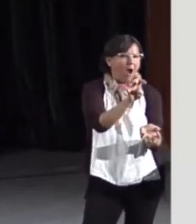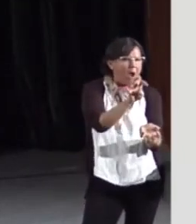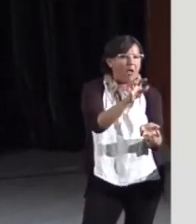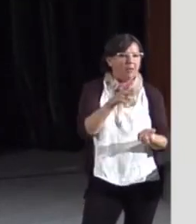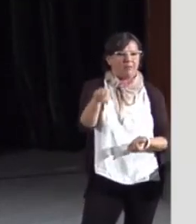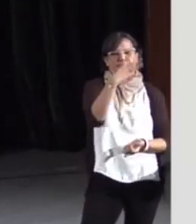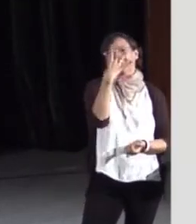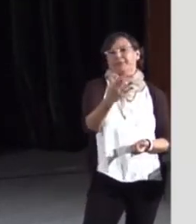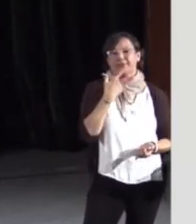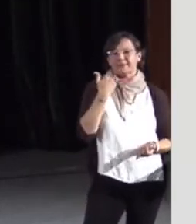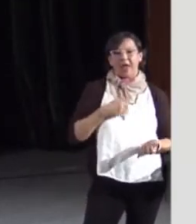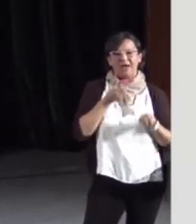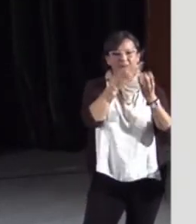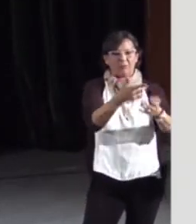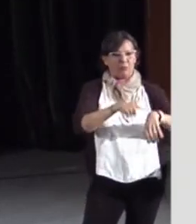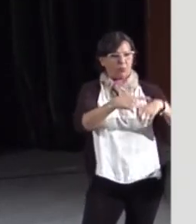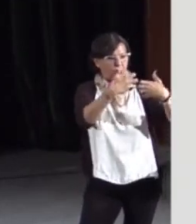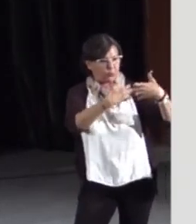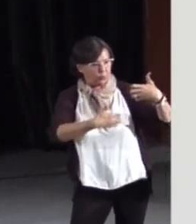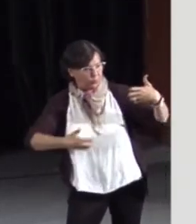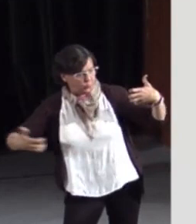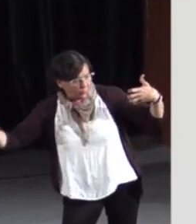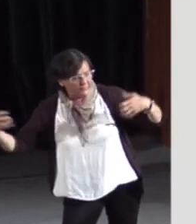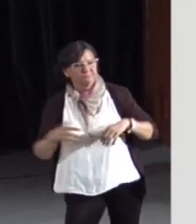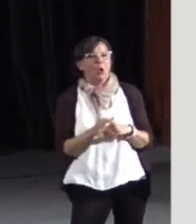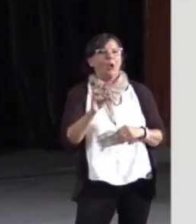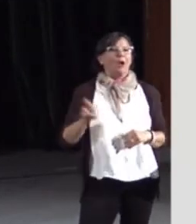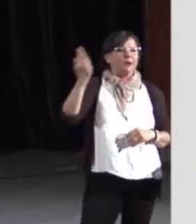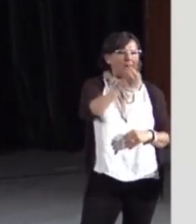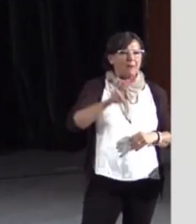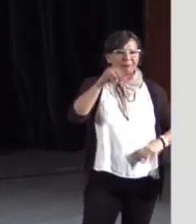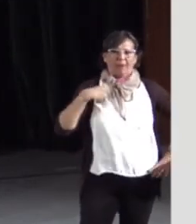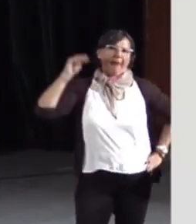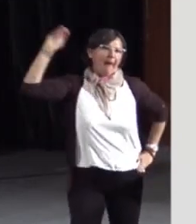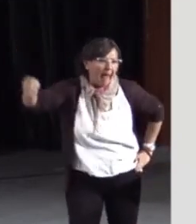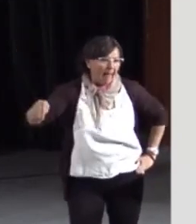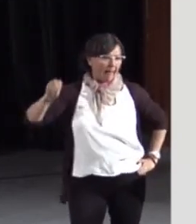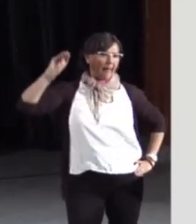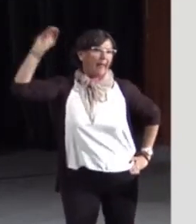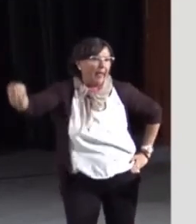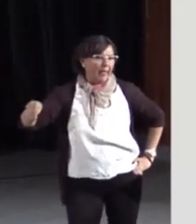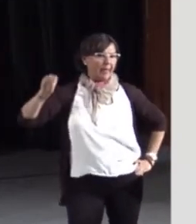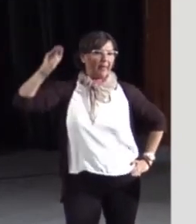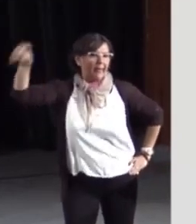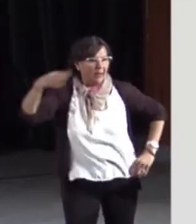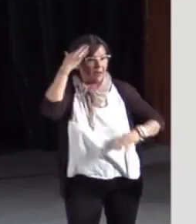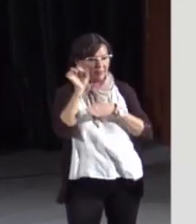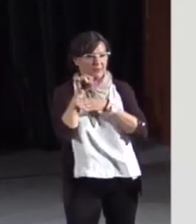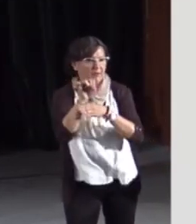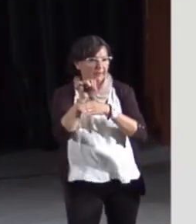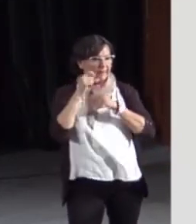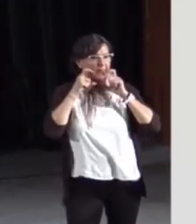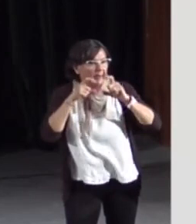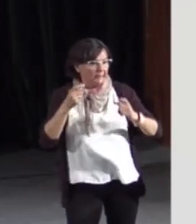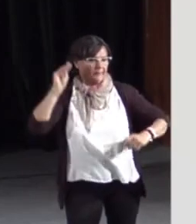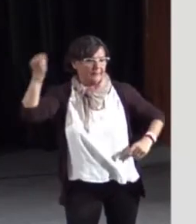otra. Y ya se entiende que el significado es el mismo, que he estado conduciendo durante mucho tiempo. Con